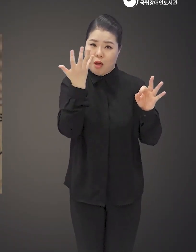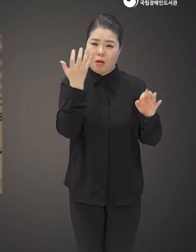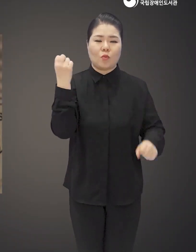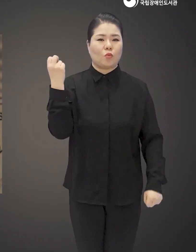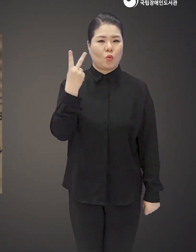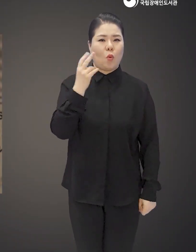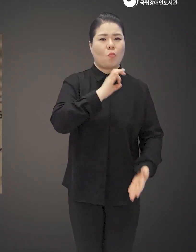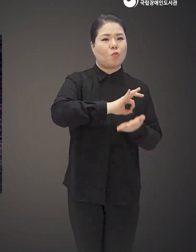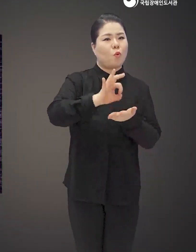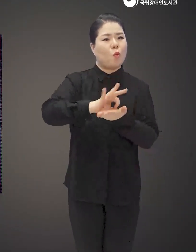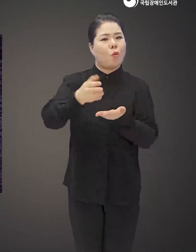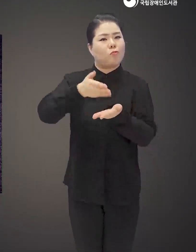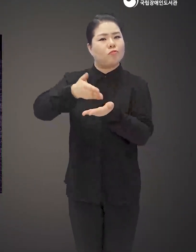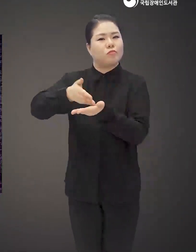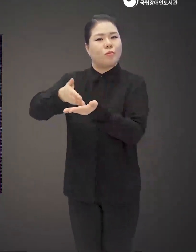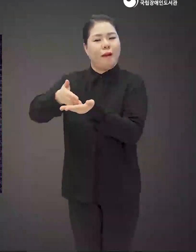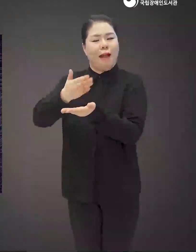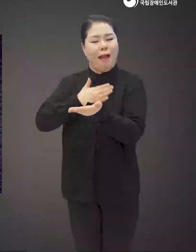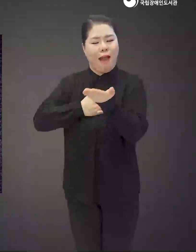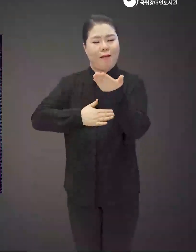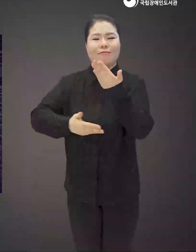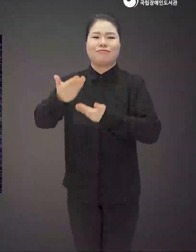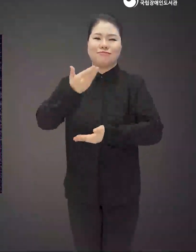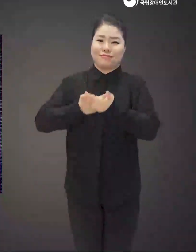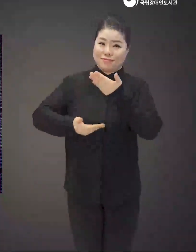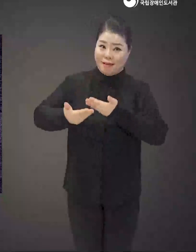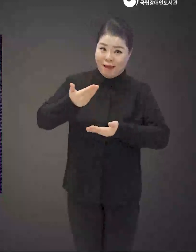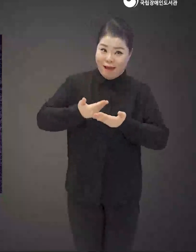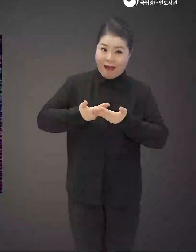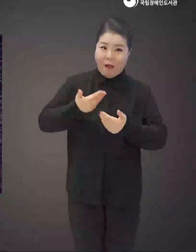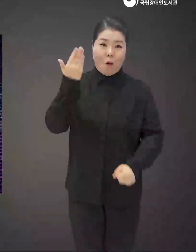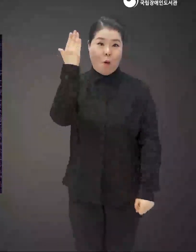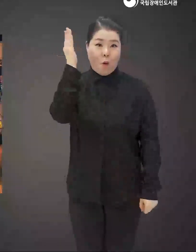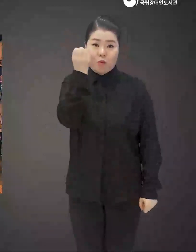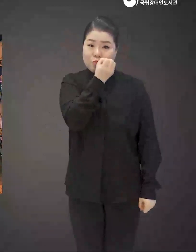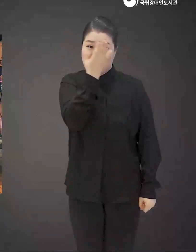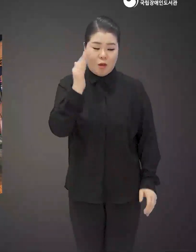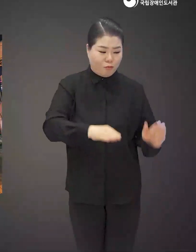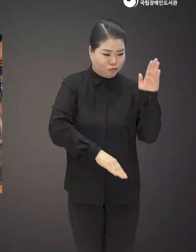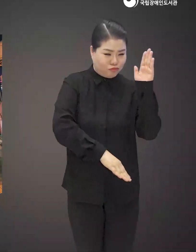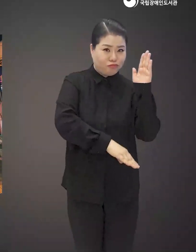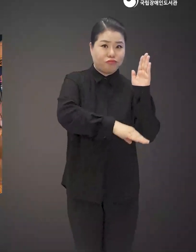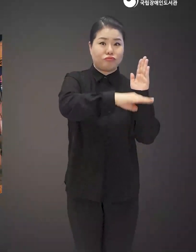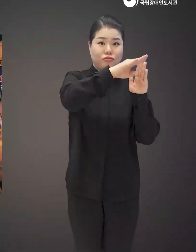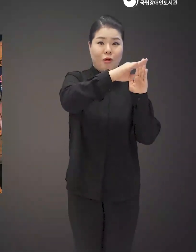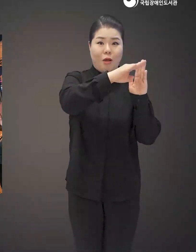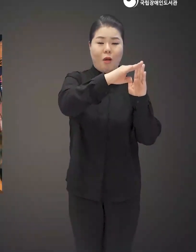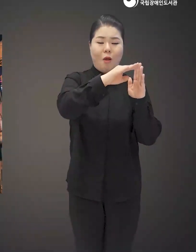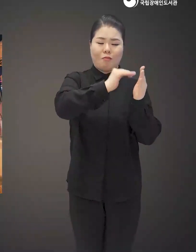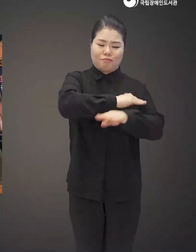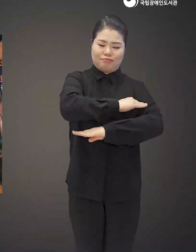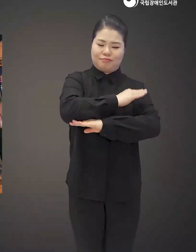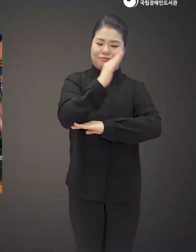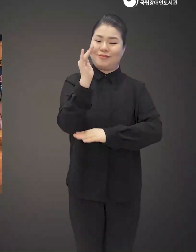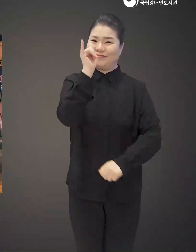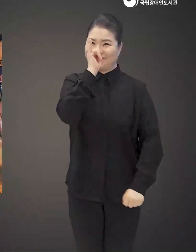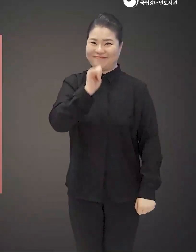세상의 트렌드, 그리고 연관된 뉴스들까지 속속 알려주면서 시대의 흐름까지 쭉 알려주고